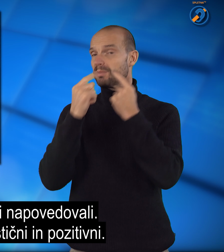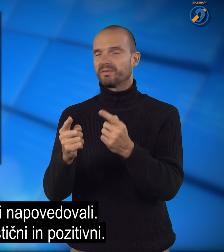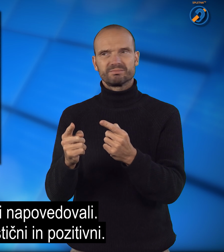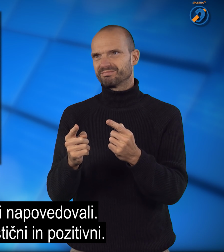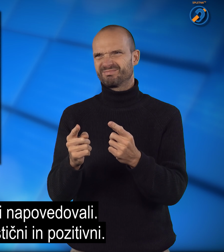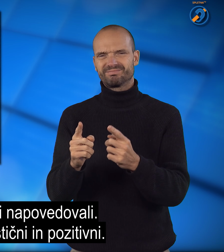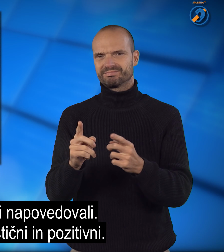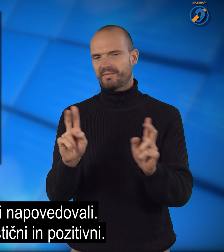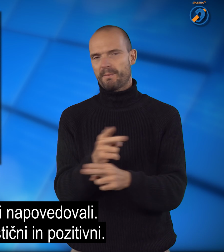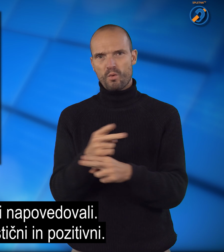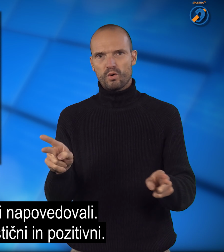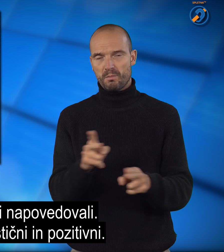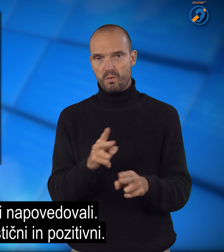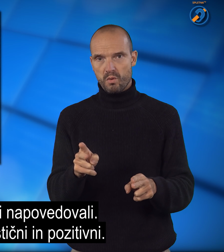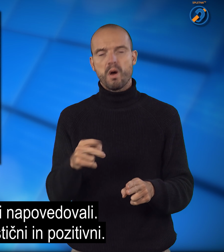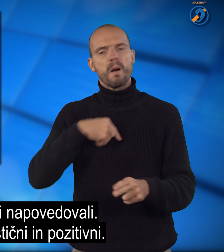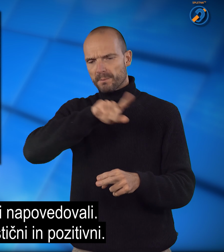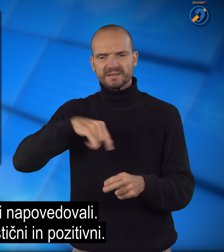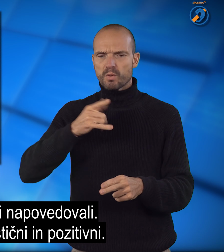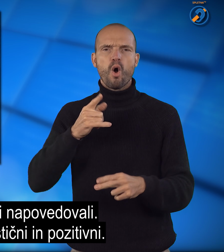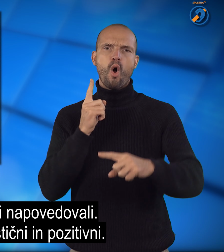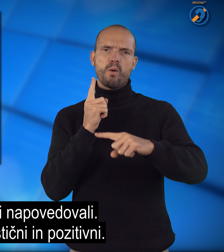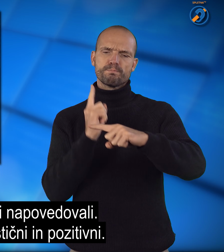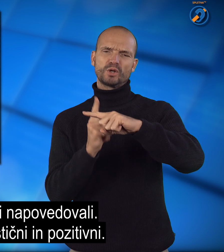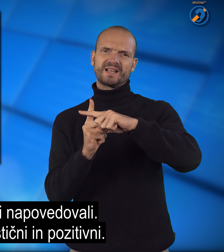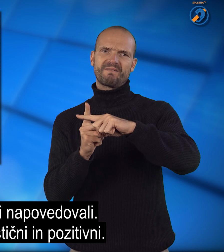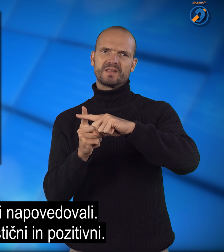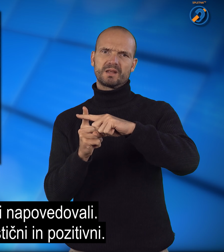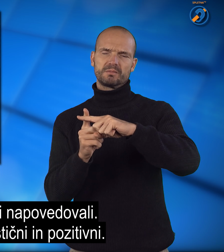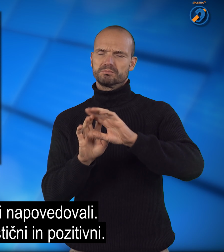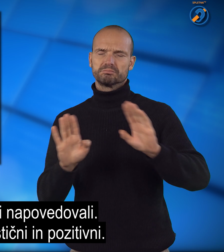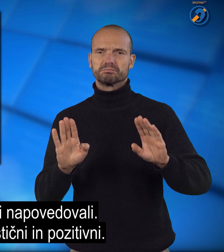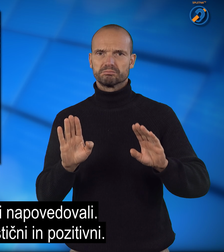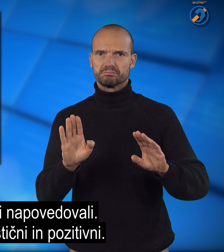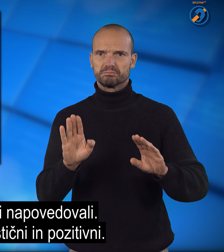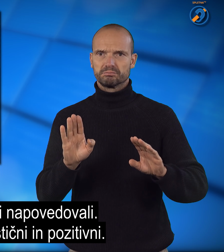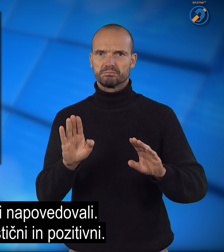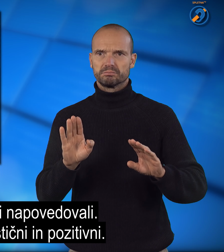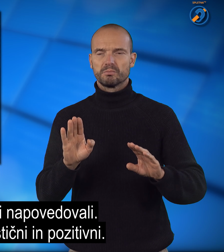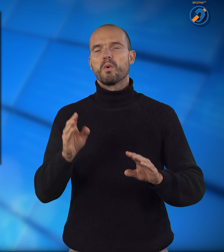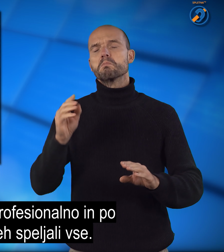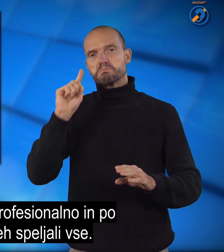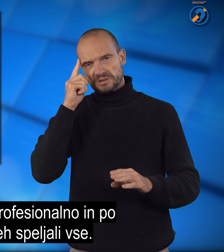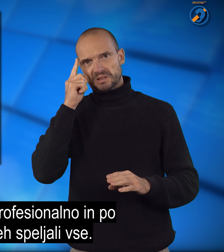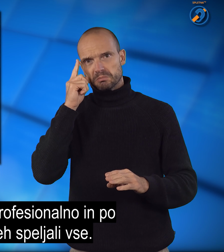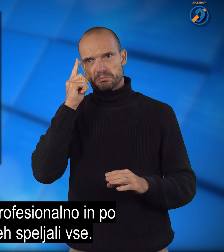napovedovali, ampak smo zelo optimistični in zelo pozitivni, tako da mislim, da bomo